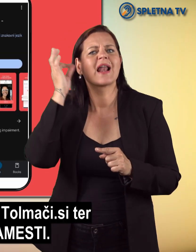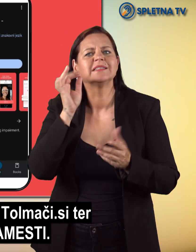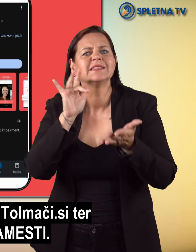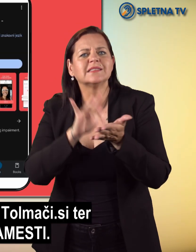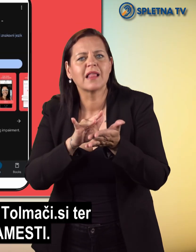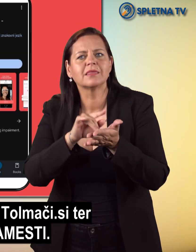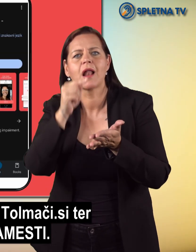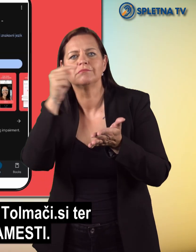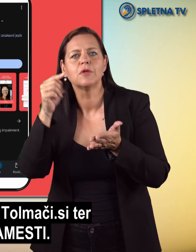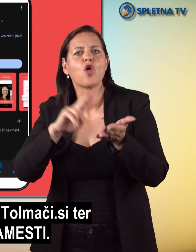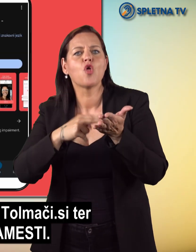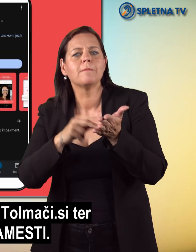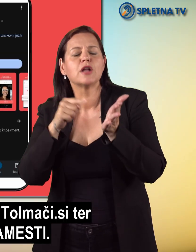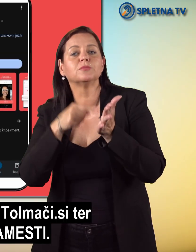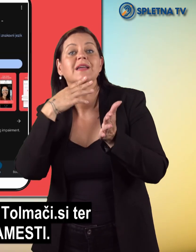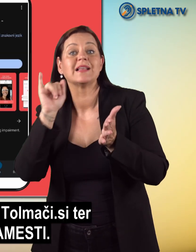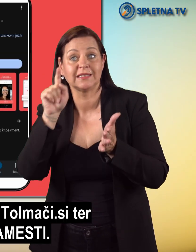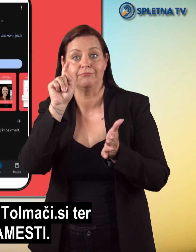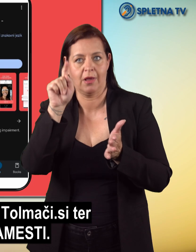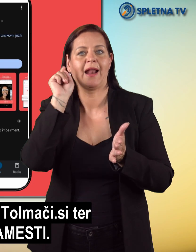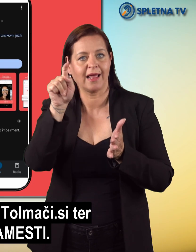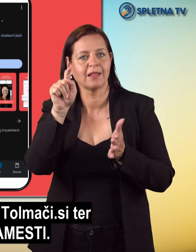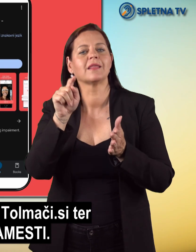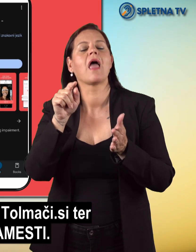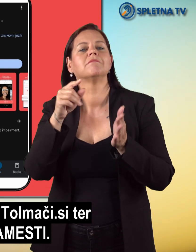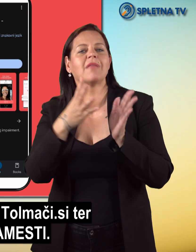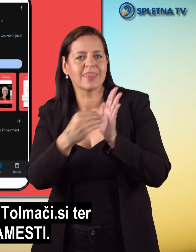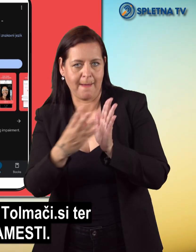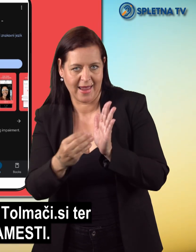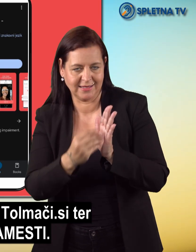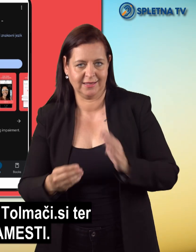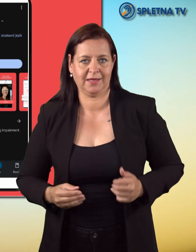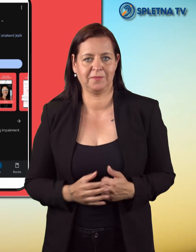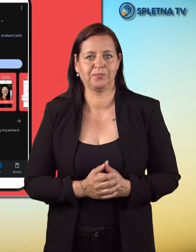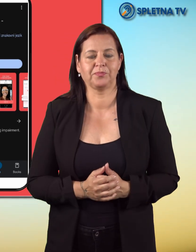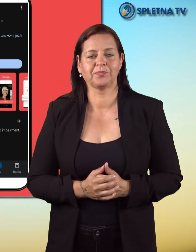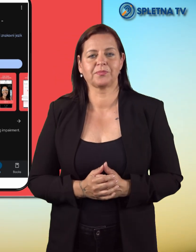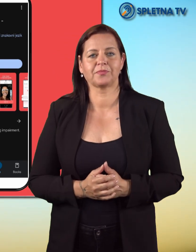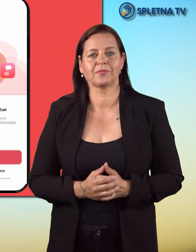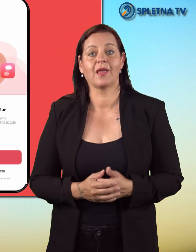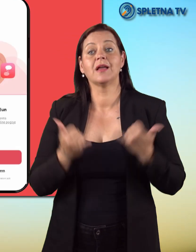Izberite Klicni center tolmači.si ter kliknite gumb Namesti.